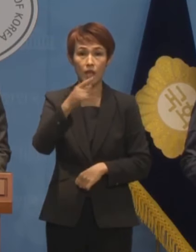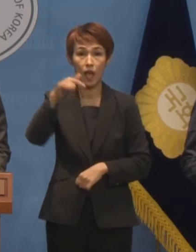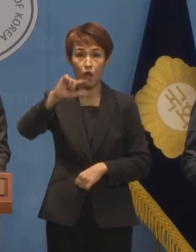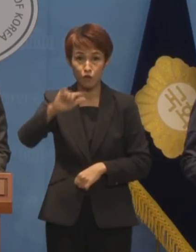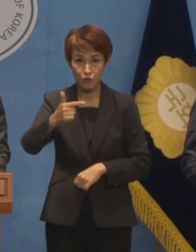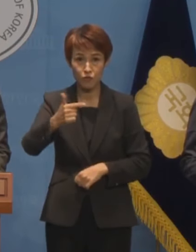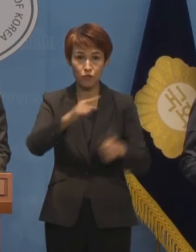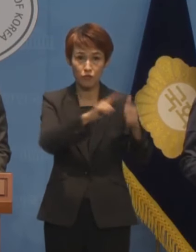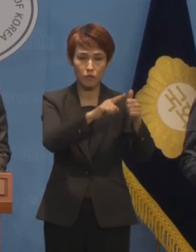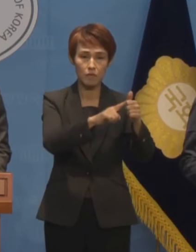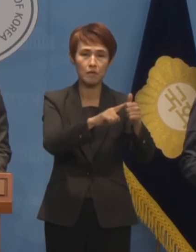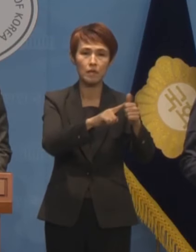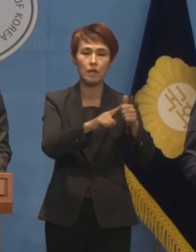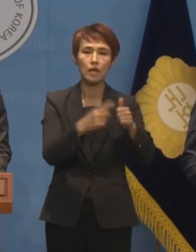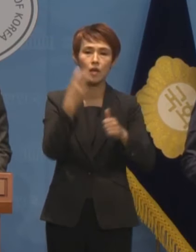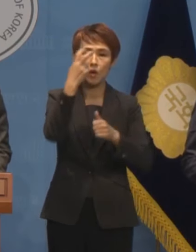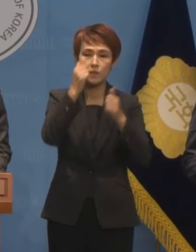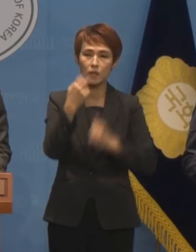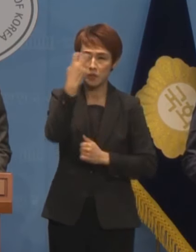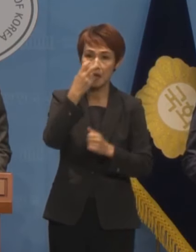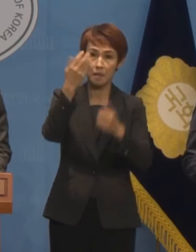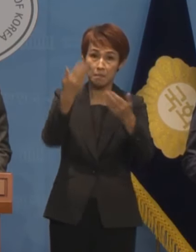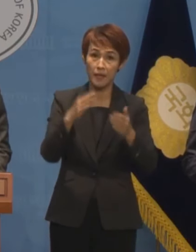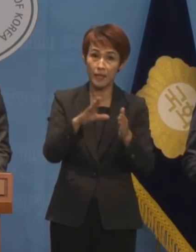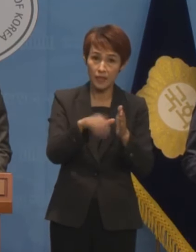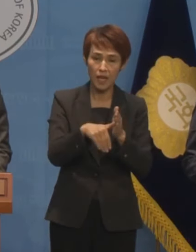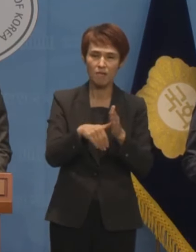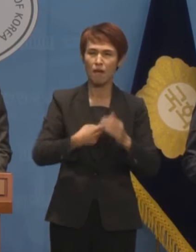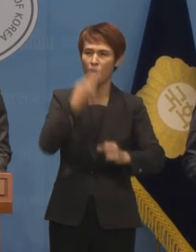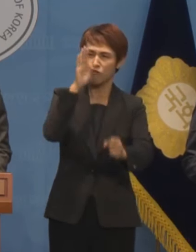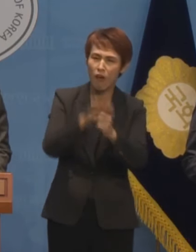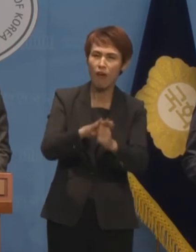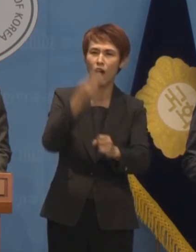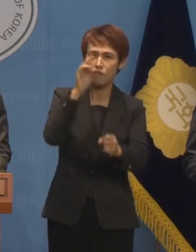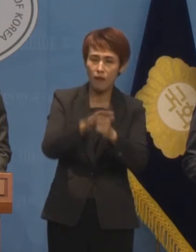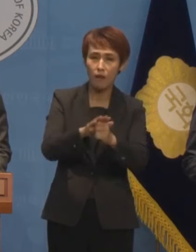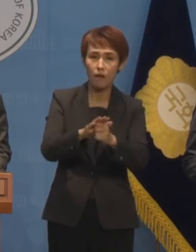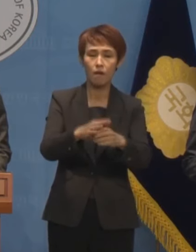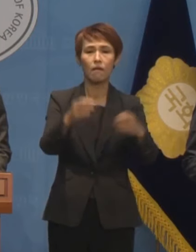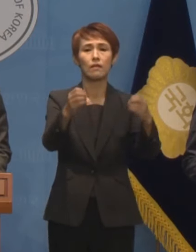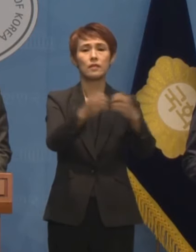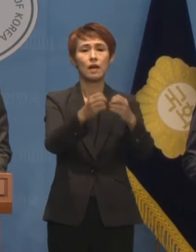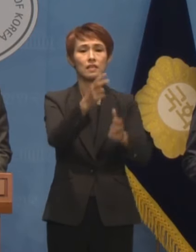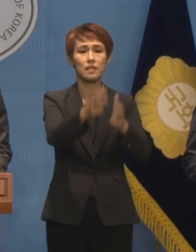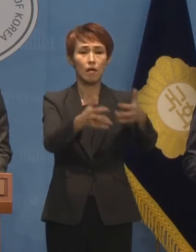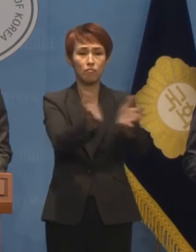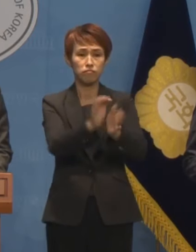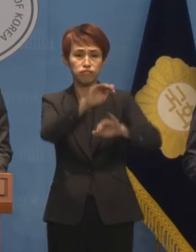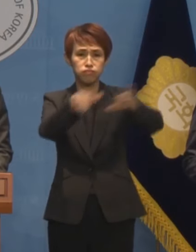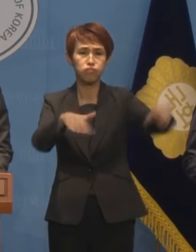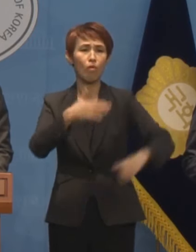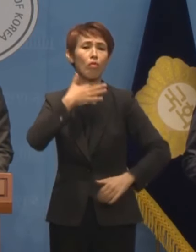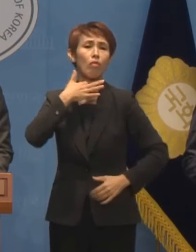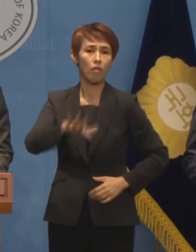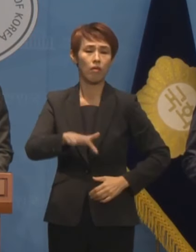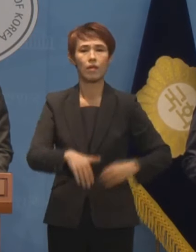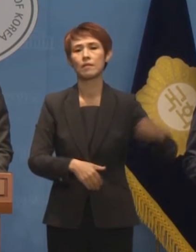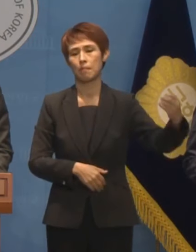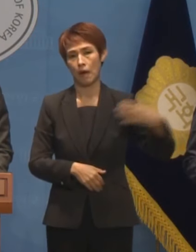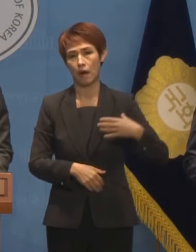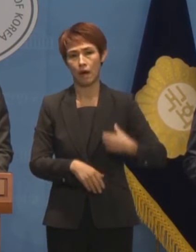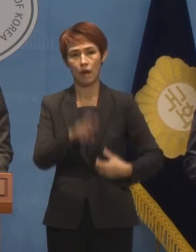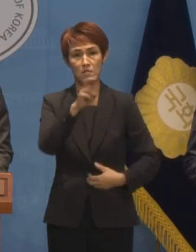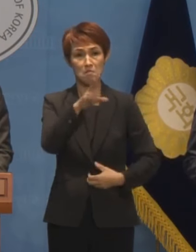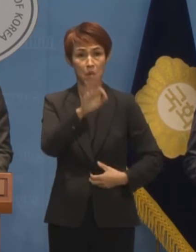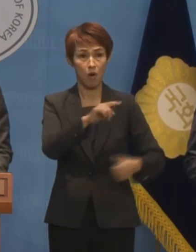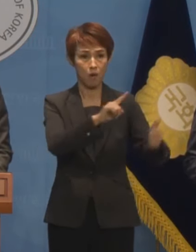검찰 조사를 받고 나오면서 자신은 억울하다며 창원산단 개입 의혹을 전면 부인했습니다만 명 씨의 주장은 앞뒤가